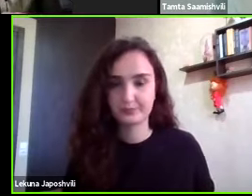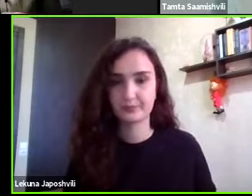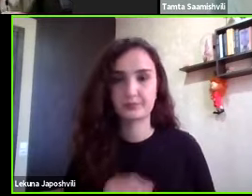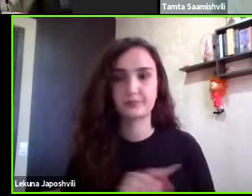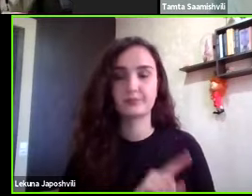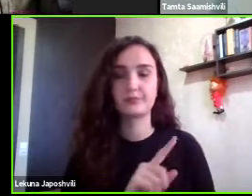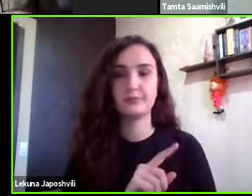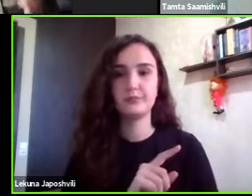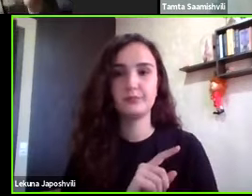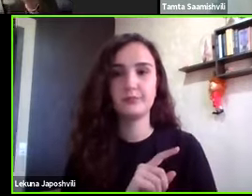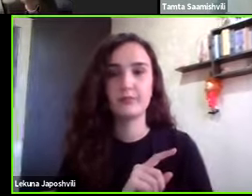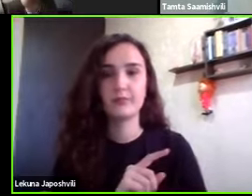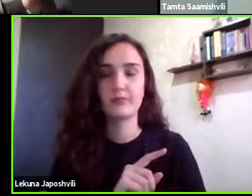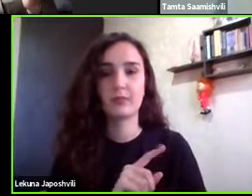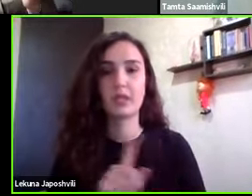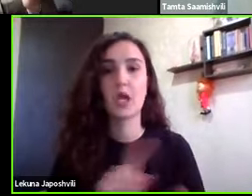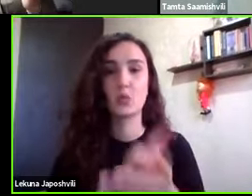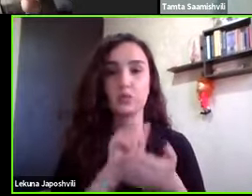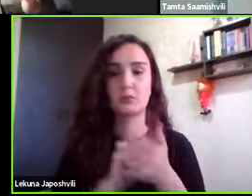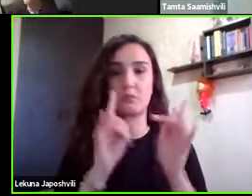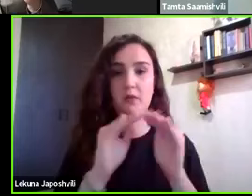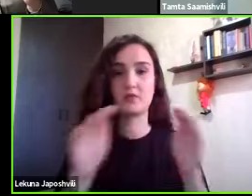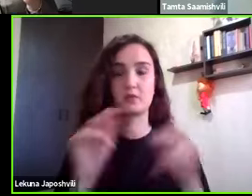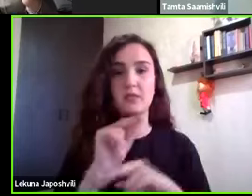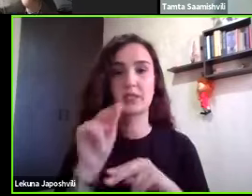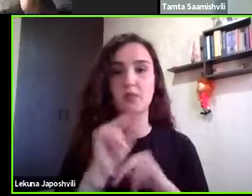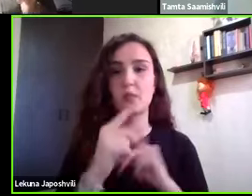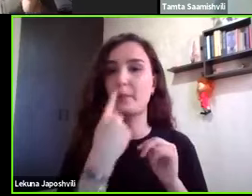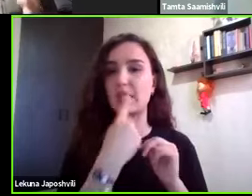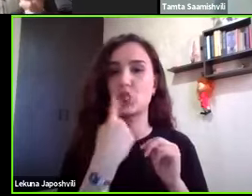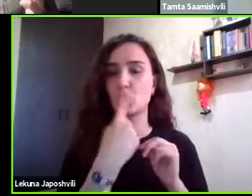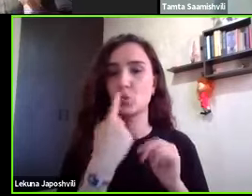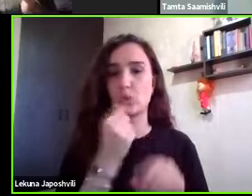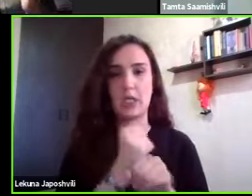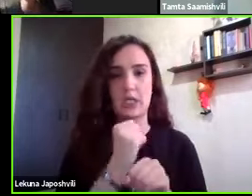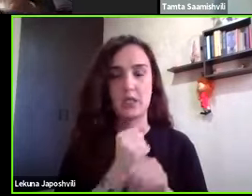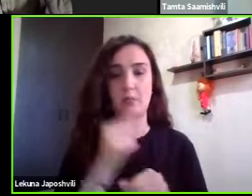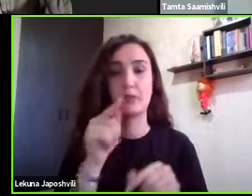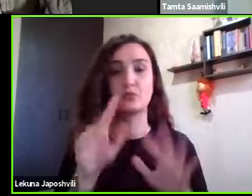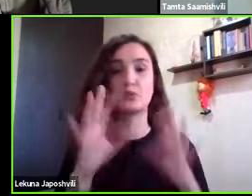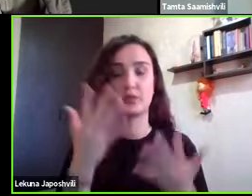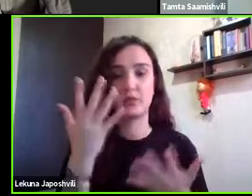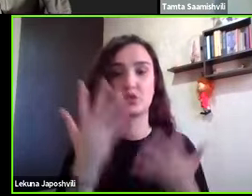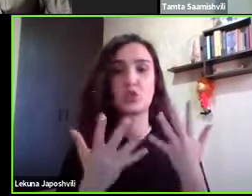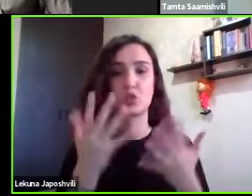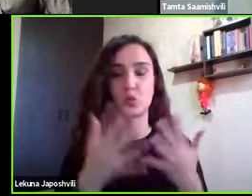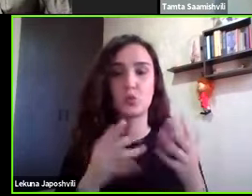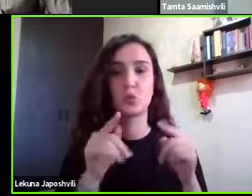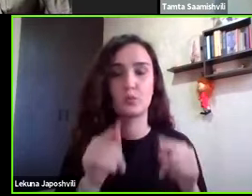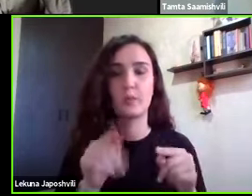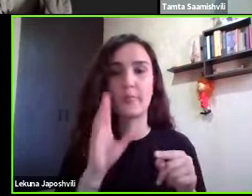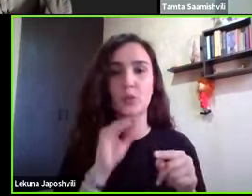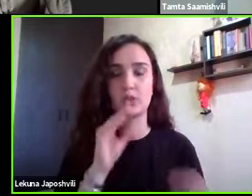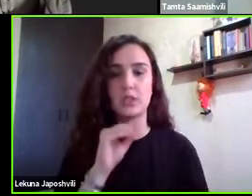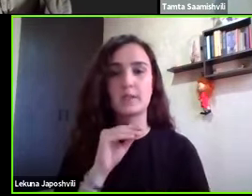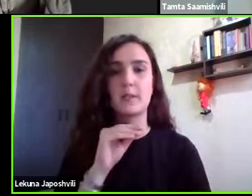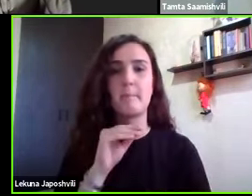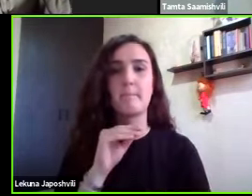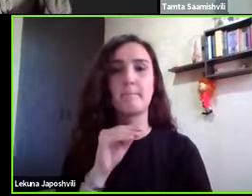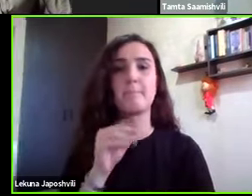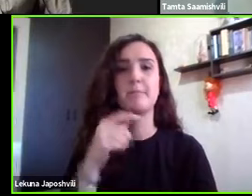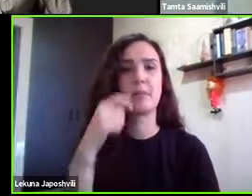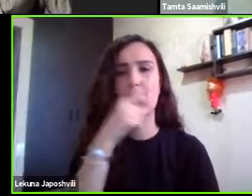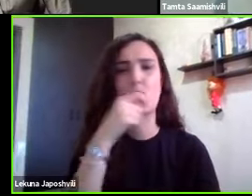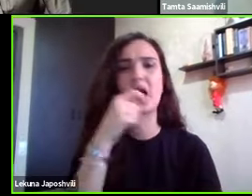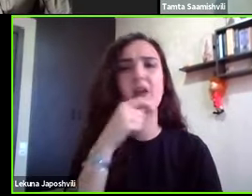აუცილებელია ბავშვებს ვასწავლოთ პირის ღრუს დამუშავება. იმ შემთხვევაშიც კი, იმ შემთხვევაში, როდესაც ესე გამოხეხვა